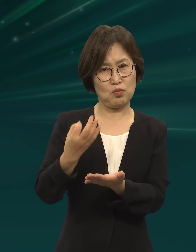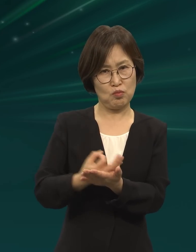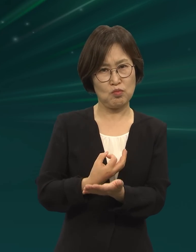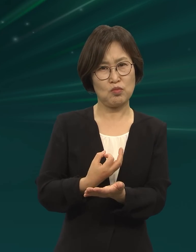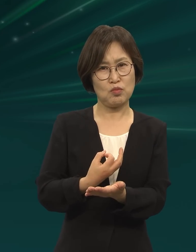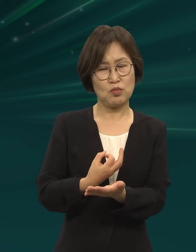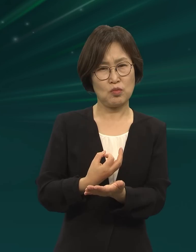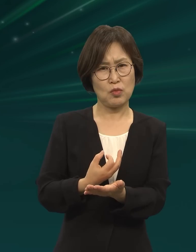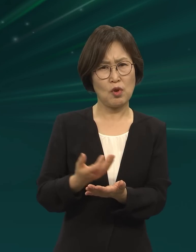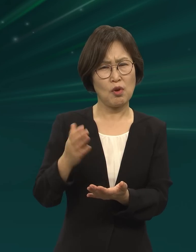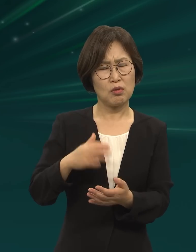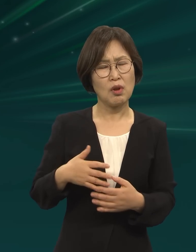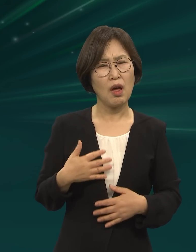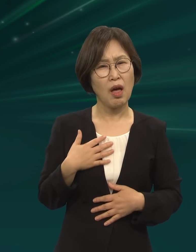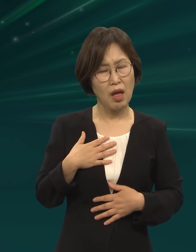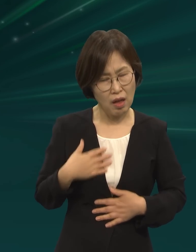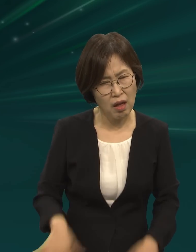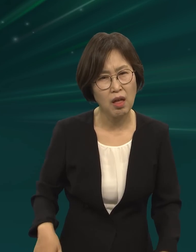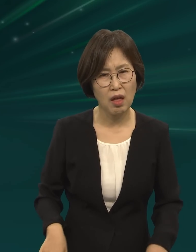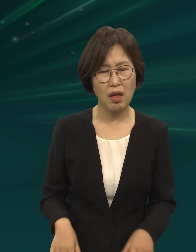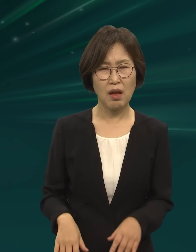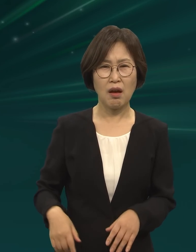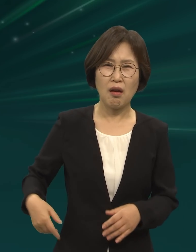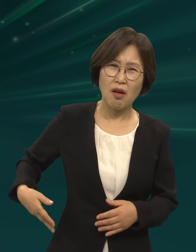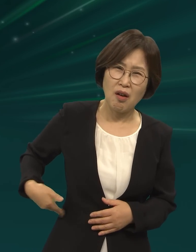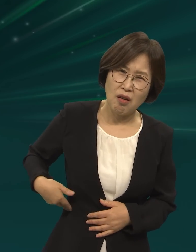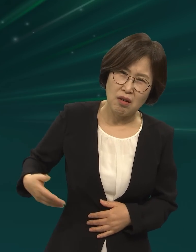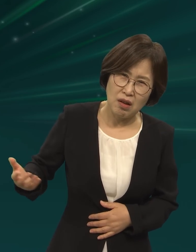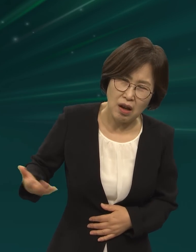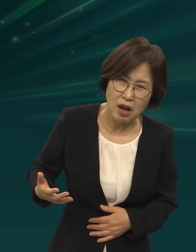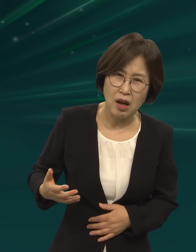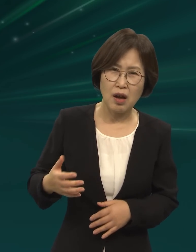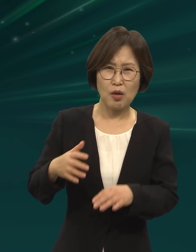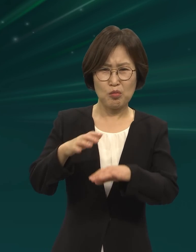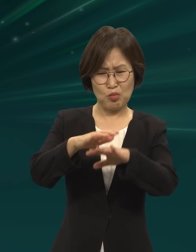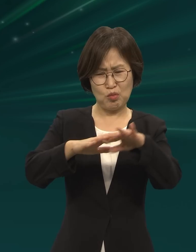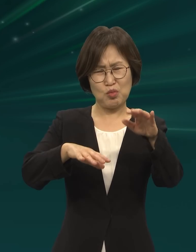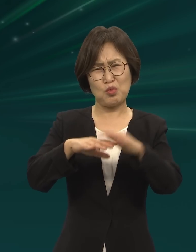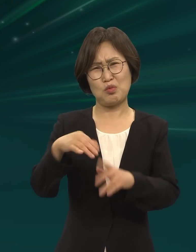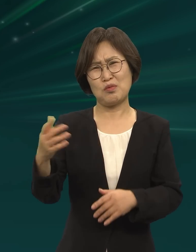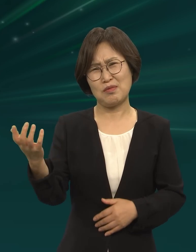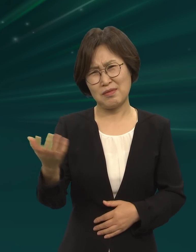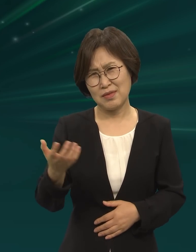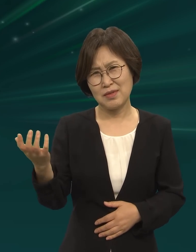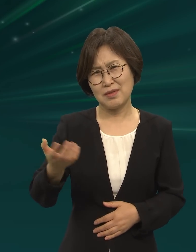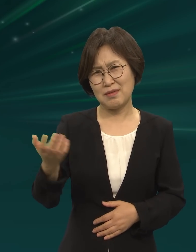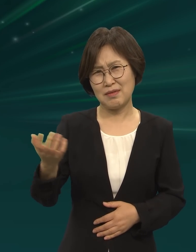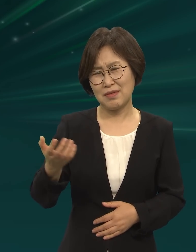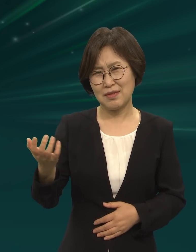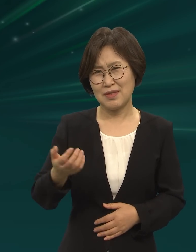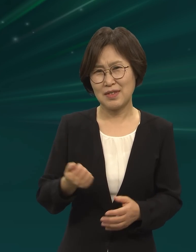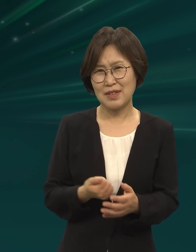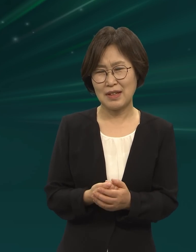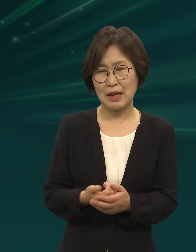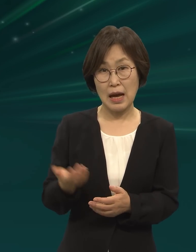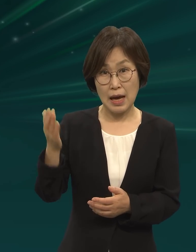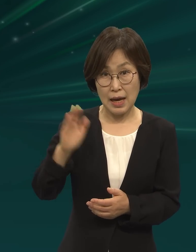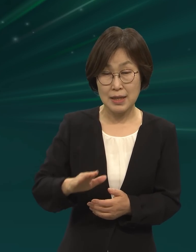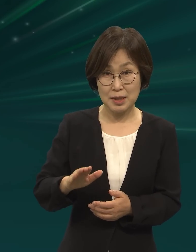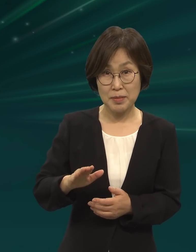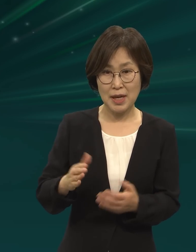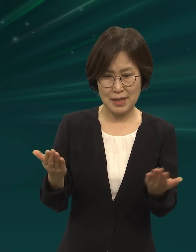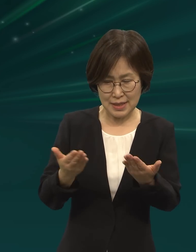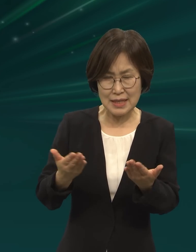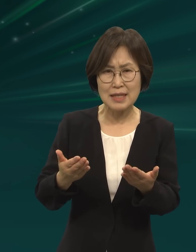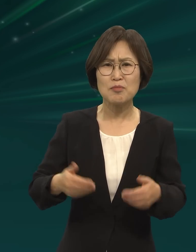그런데 힘든 일입니다. 허리랑 다리랑 손가락이 엄청 아픕니다. 근데 일해야 되는 학비 벌어야